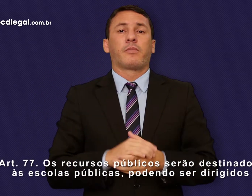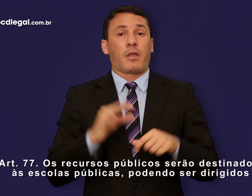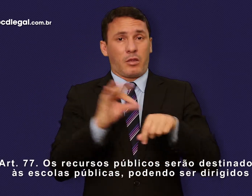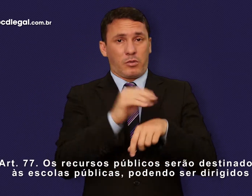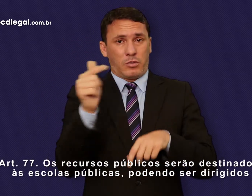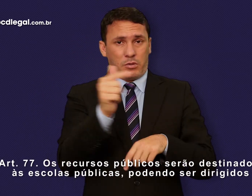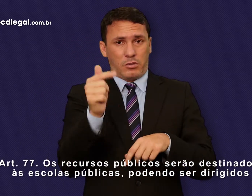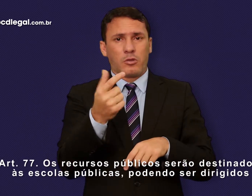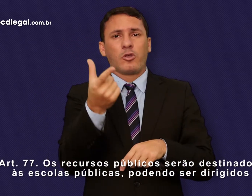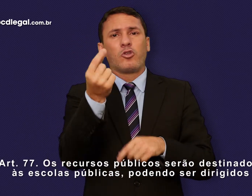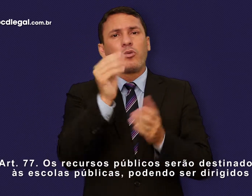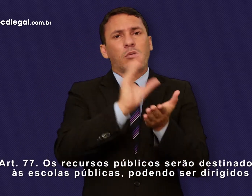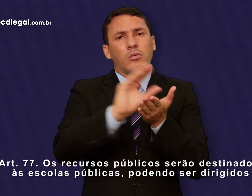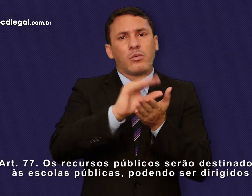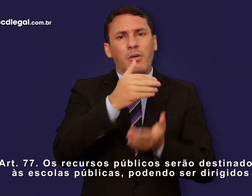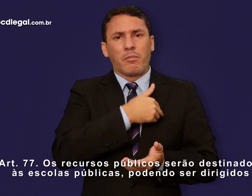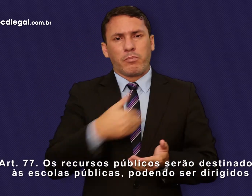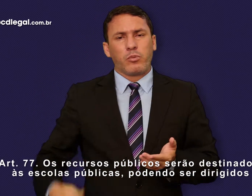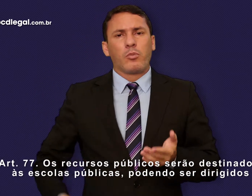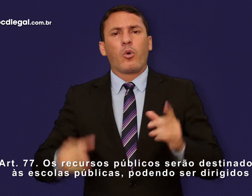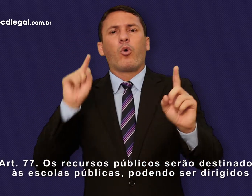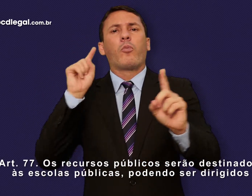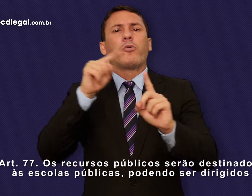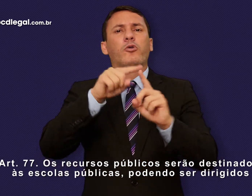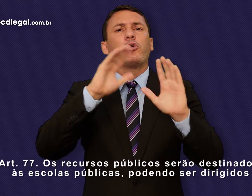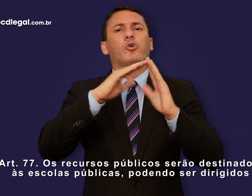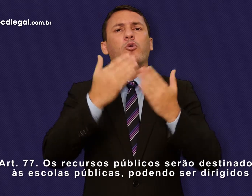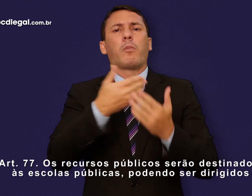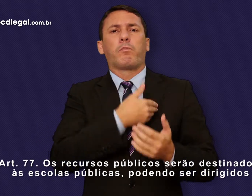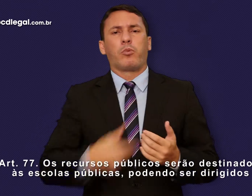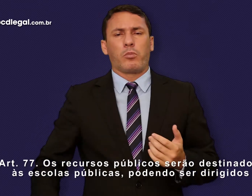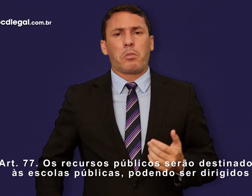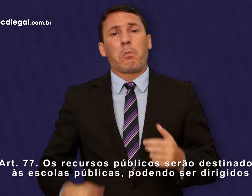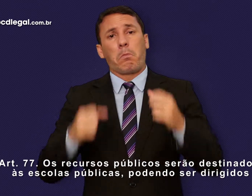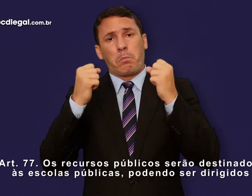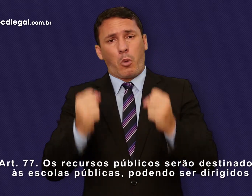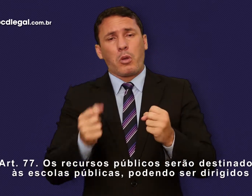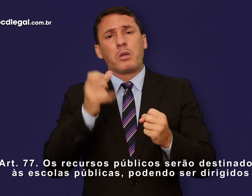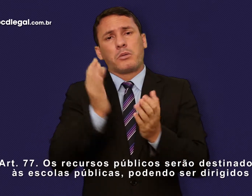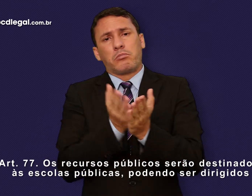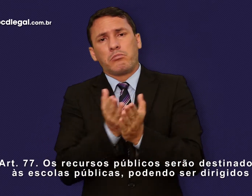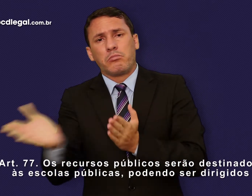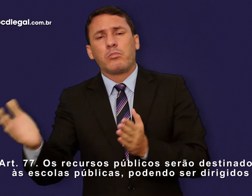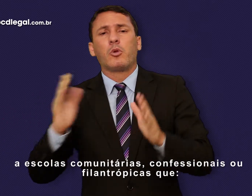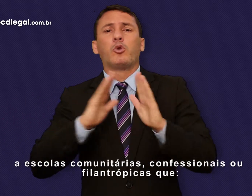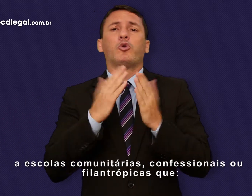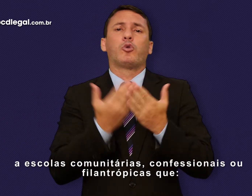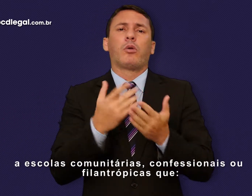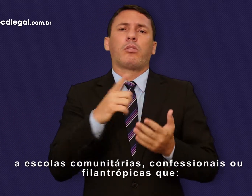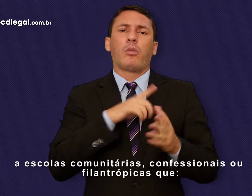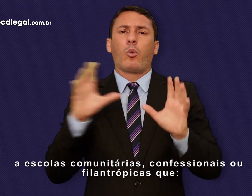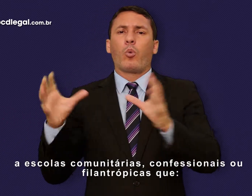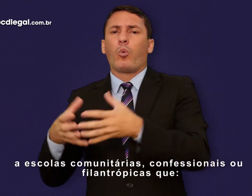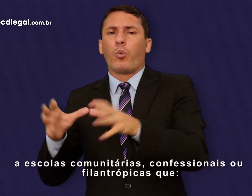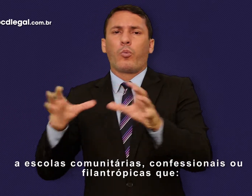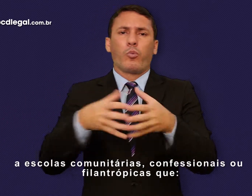condicionada ao efetivo cumprimento pelos Estados, Distrito Federal e municípios do disposto nesta lei, sem prejuízo de